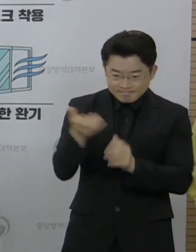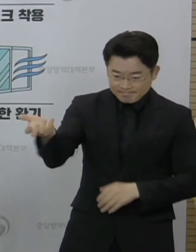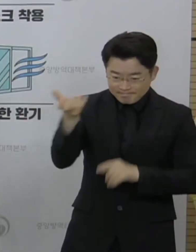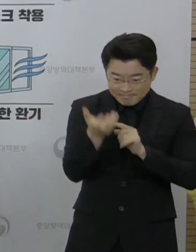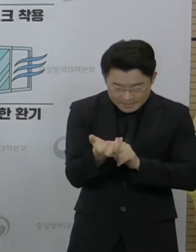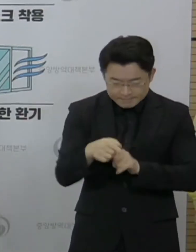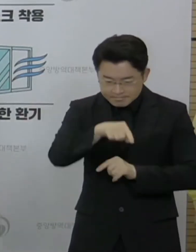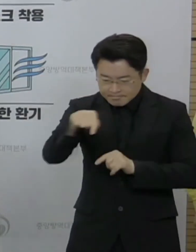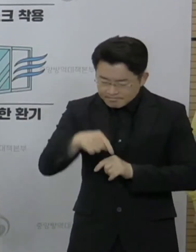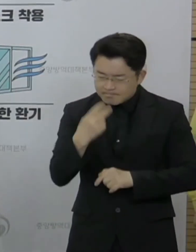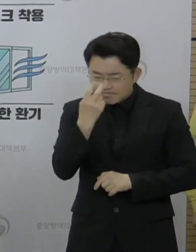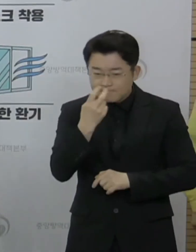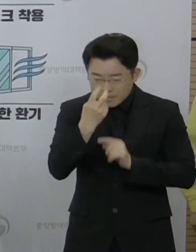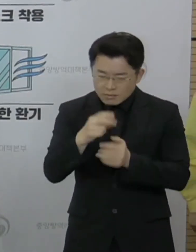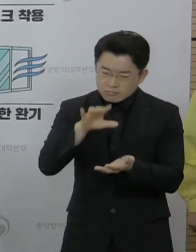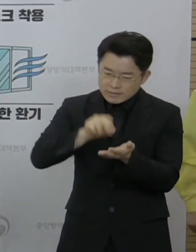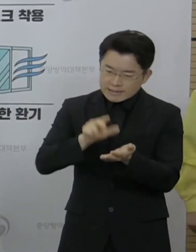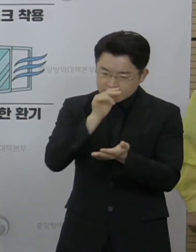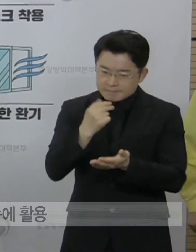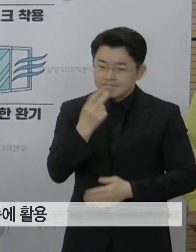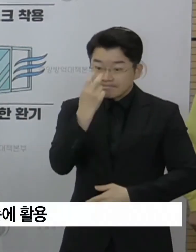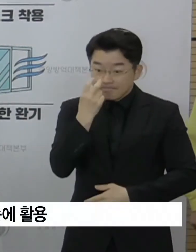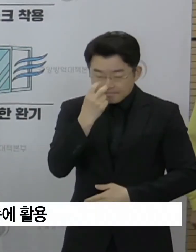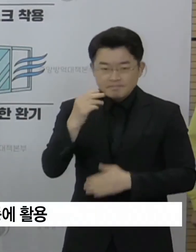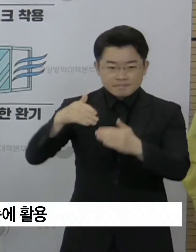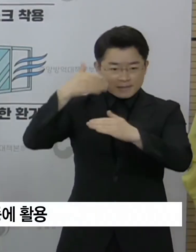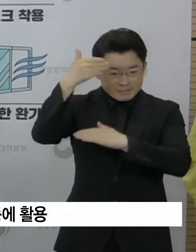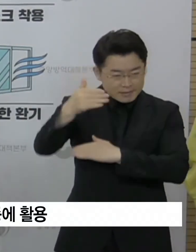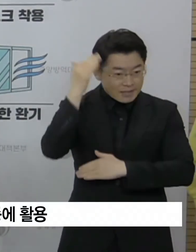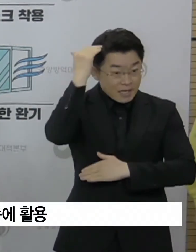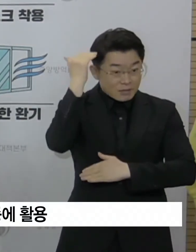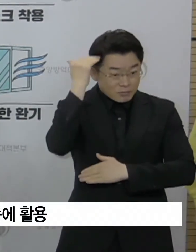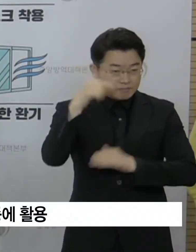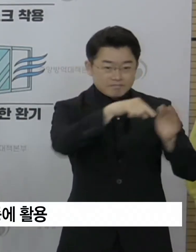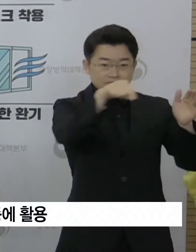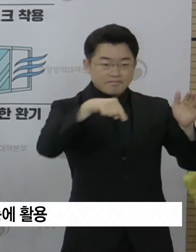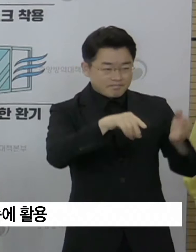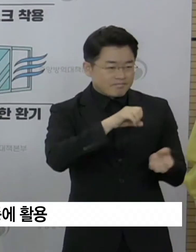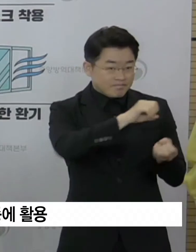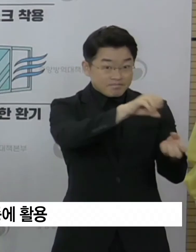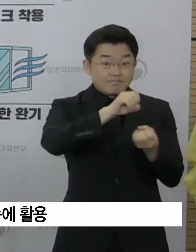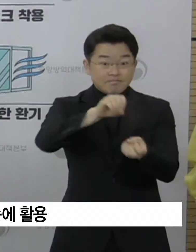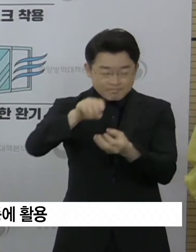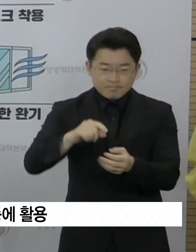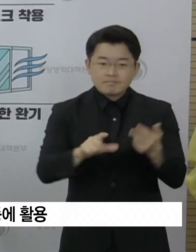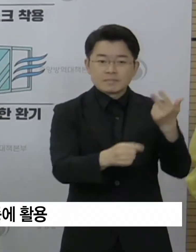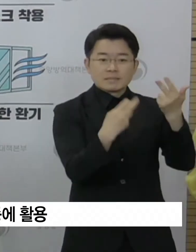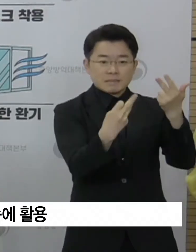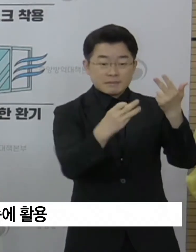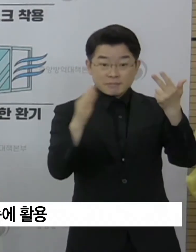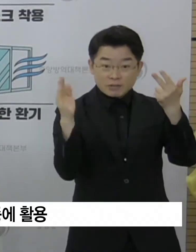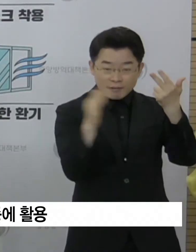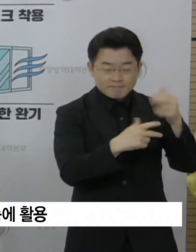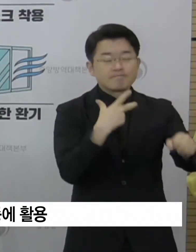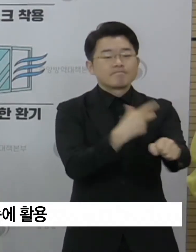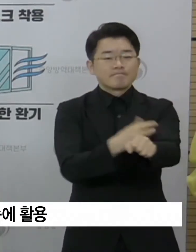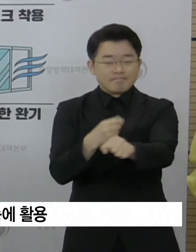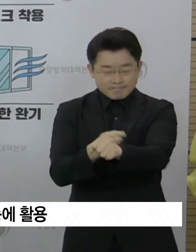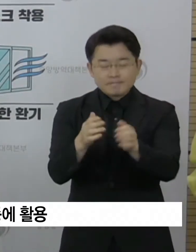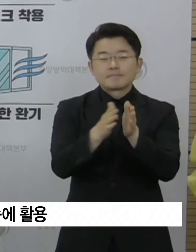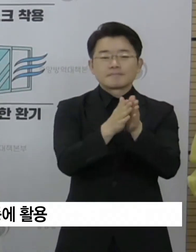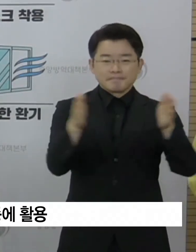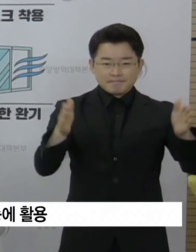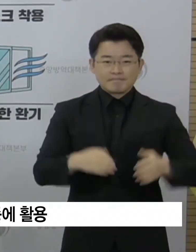자체적인 품질 검사를 마치고 국내 접종 기간으로 배송하여 7월 13일부터 예방접종의